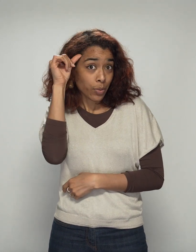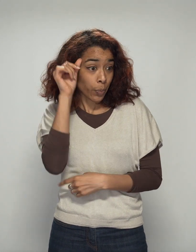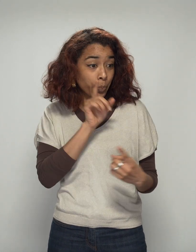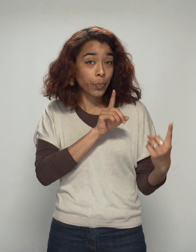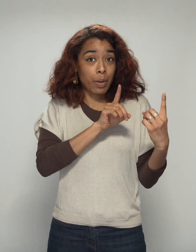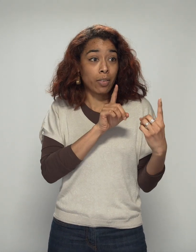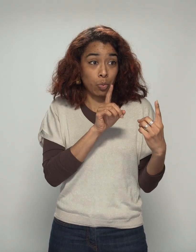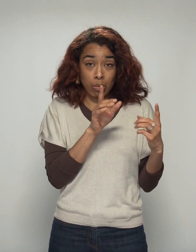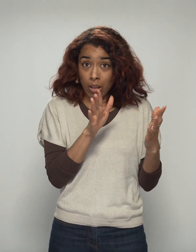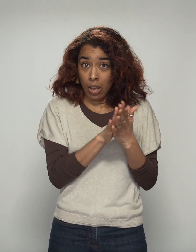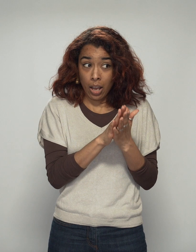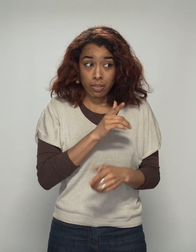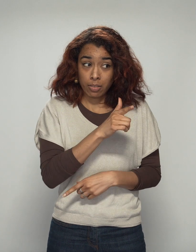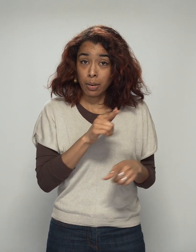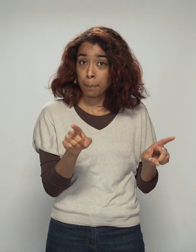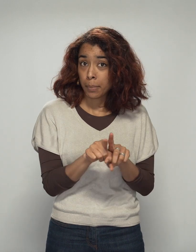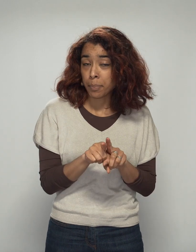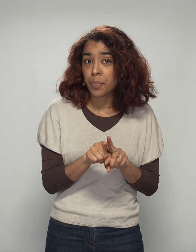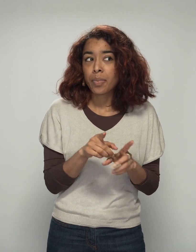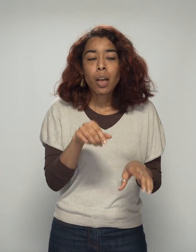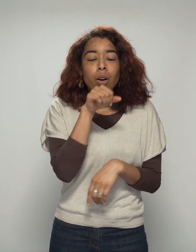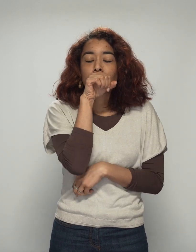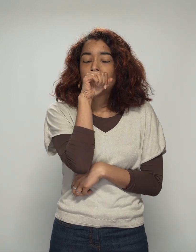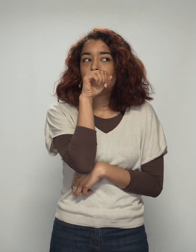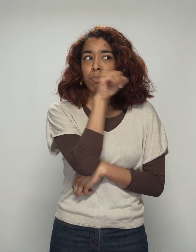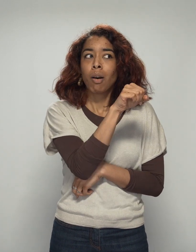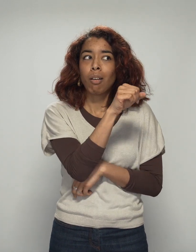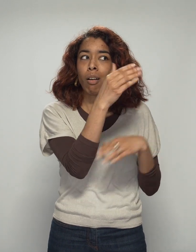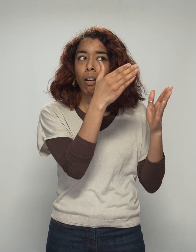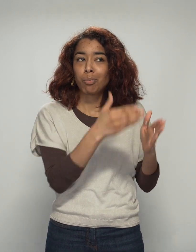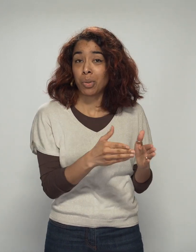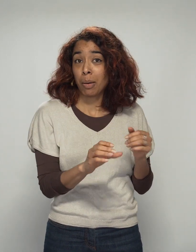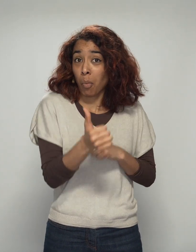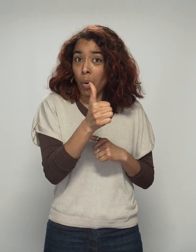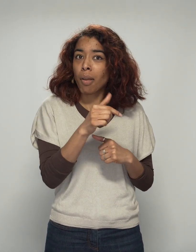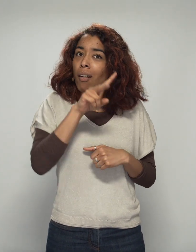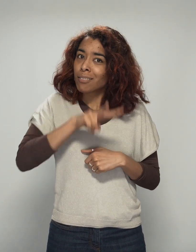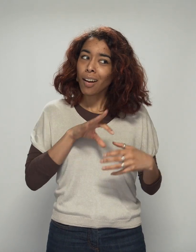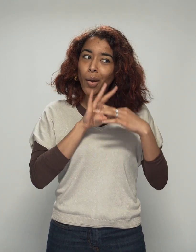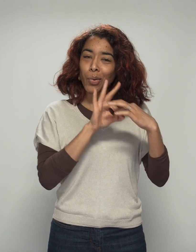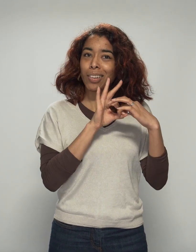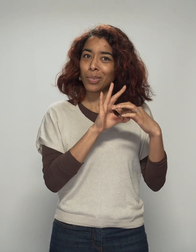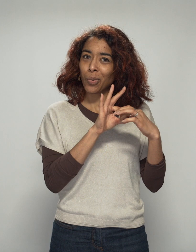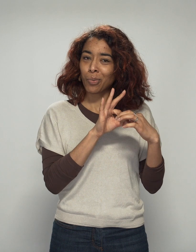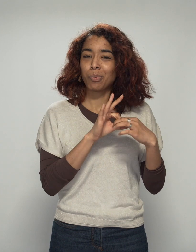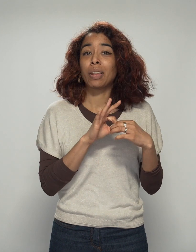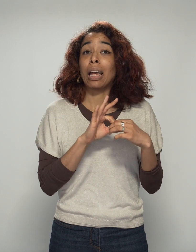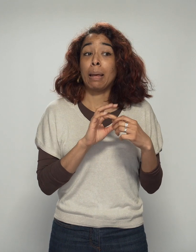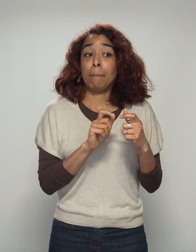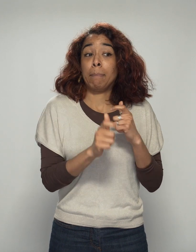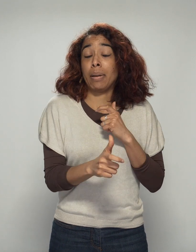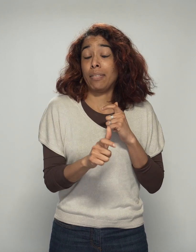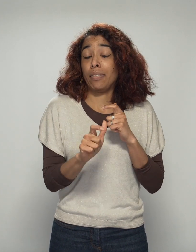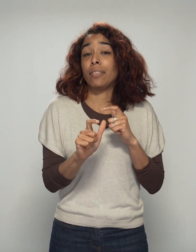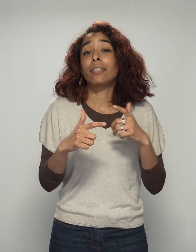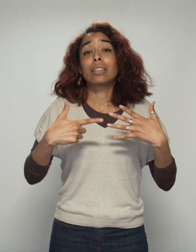bras de quelqu'un qui avait mon âge et j'ai vraiment été très amoureuse de cet homme et c'était ma première relation sérieuse. Et